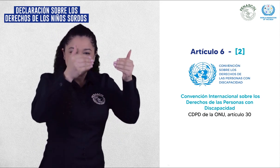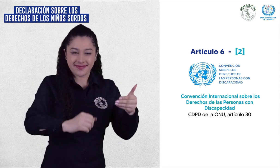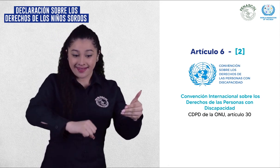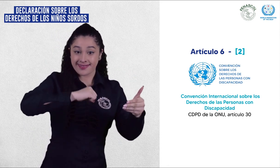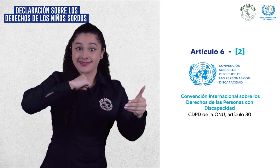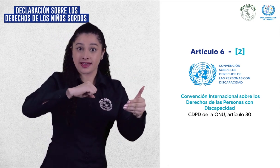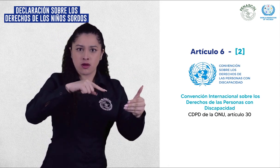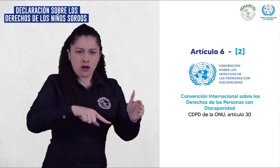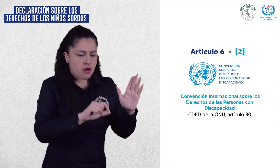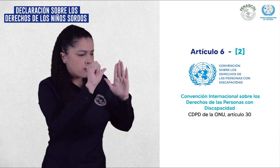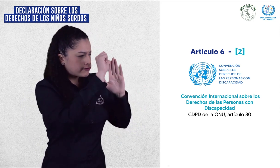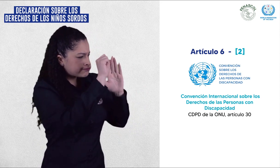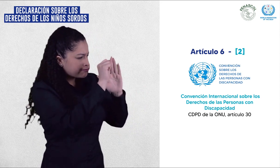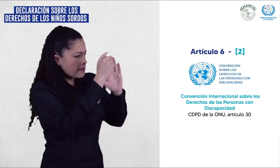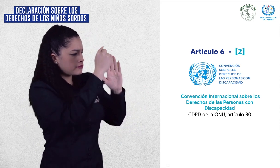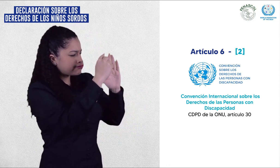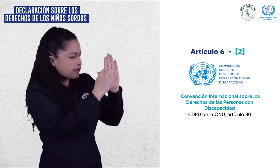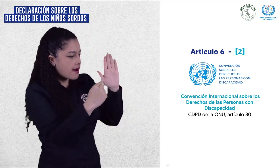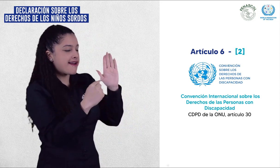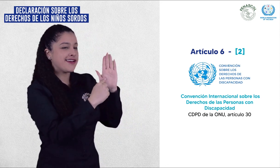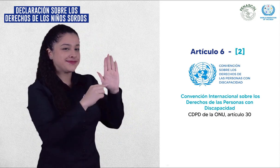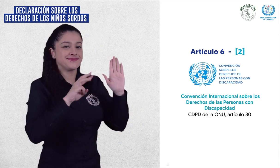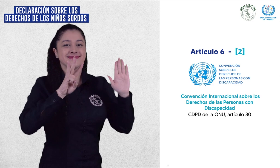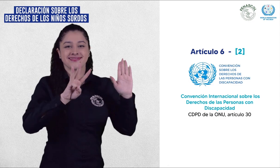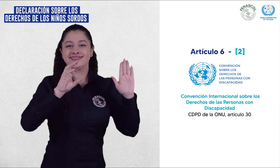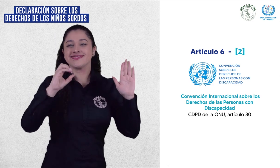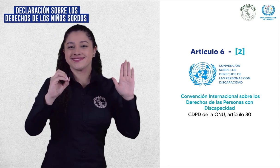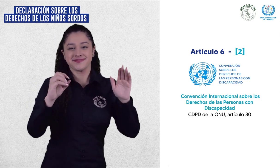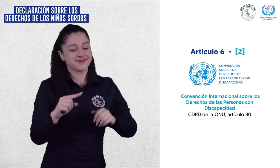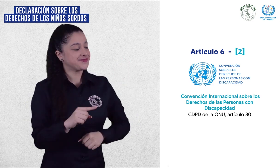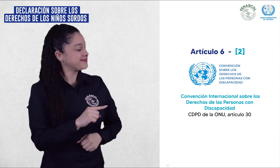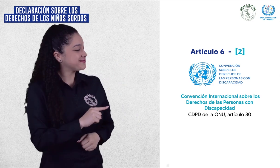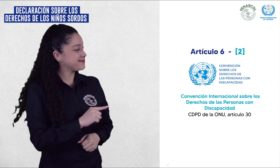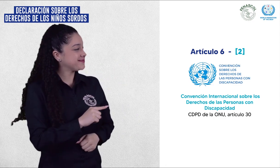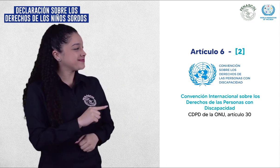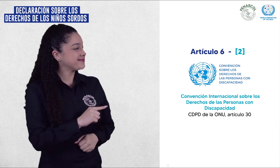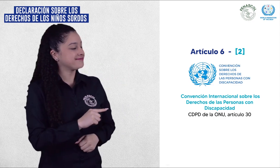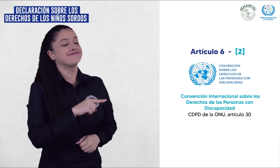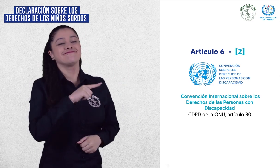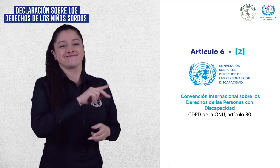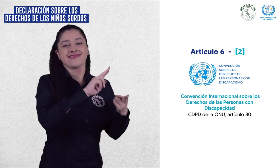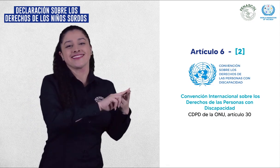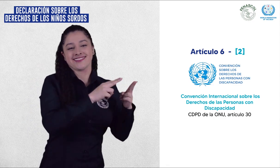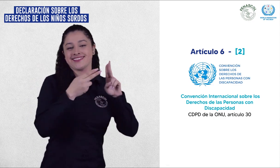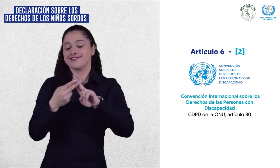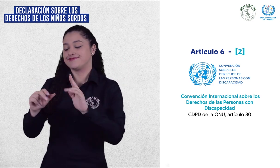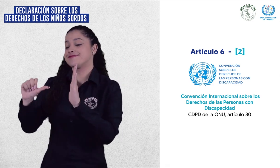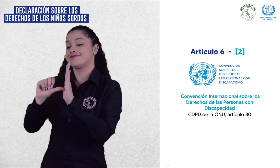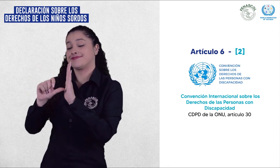artículo 30 de la Convención Internacional sobre los Derechos de las Personas con Discapacidad de la ONU.